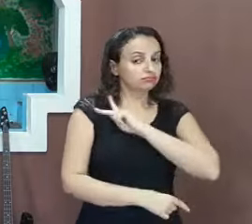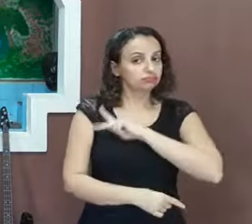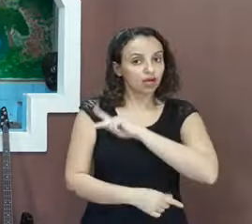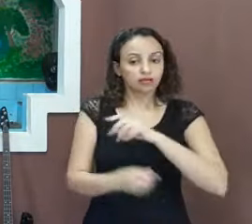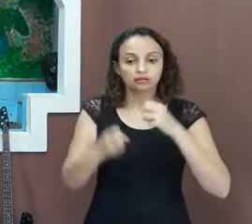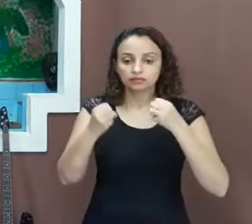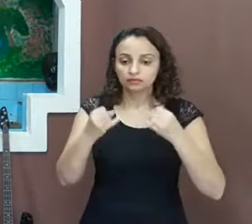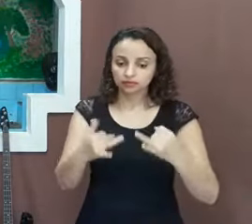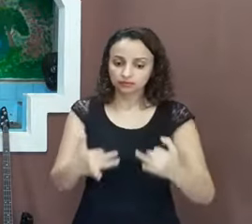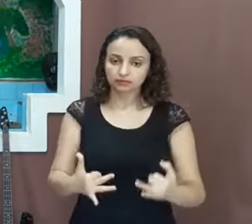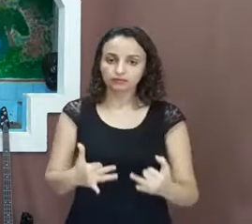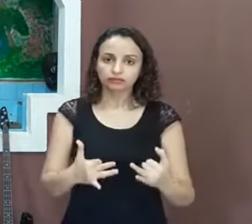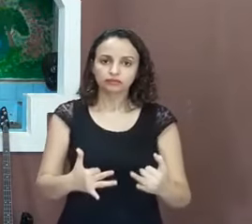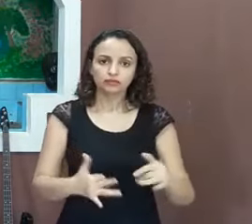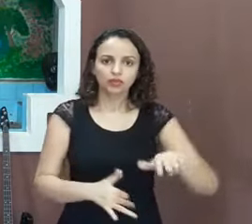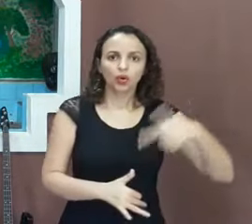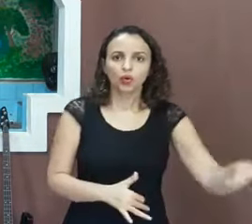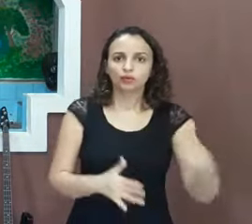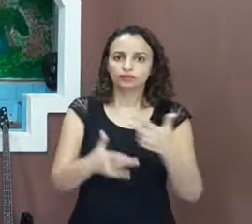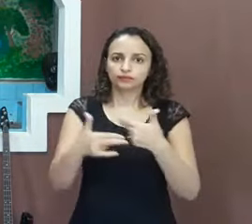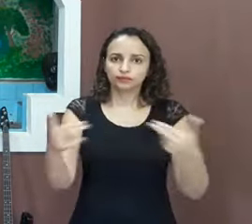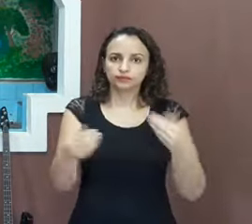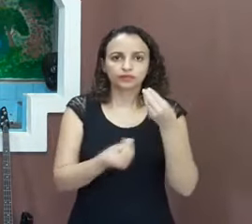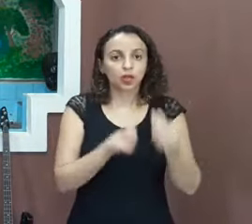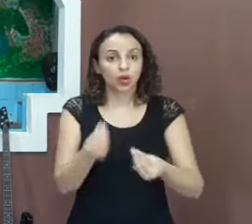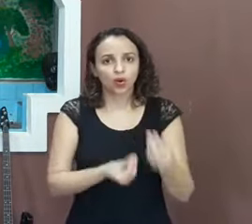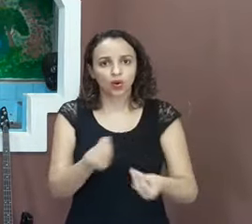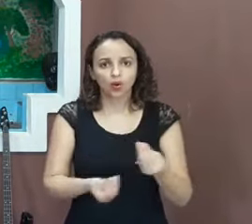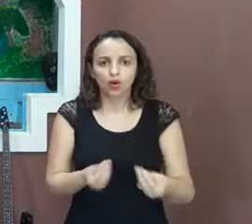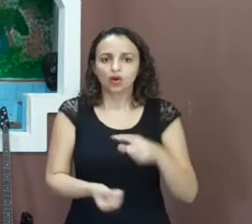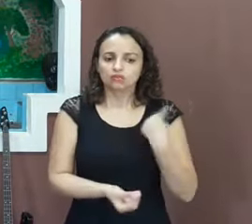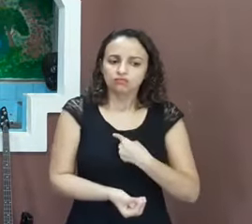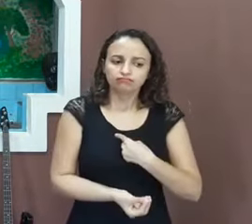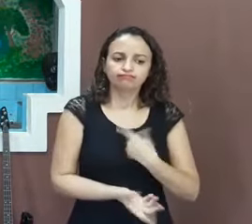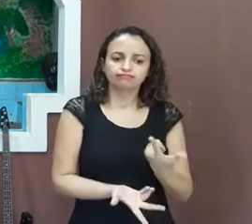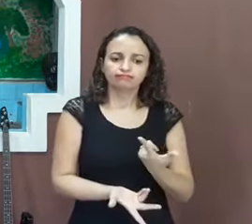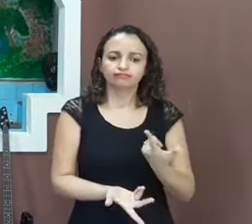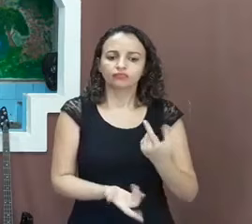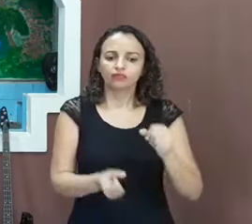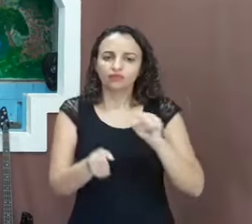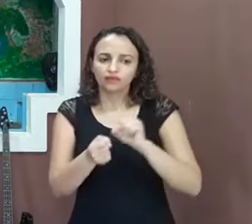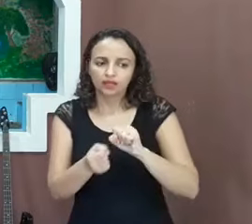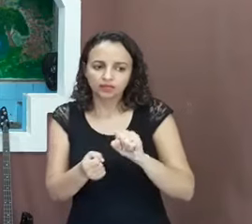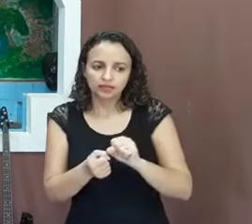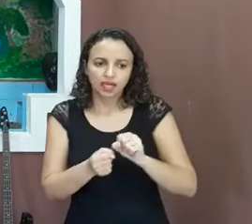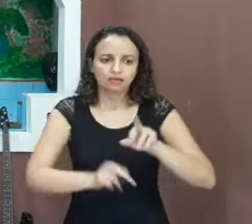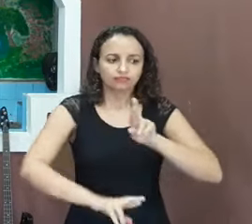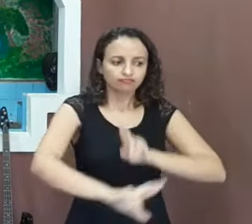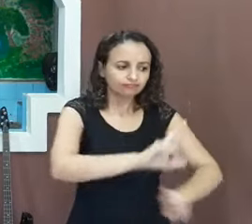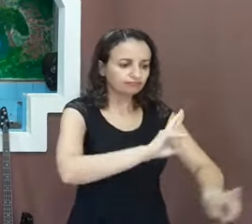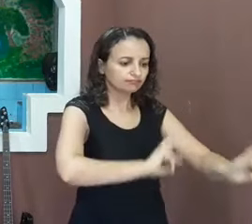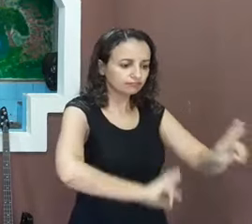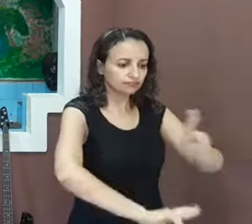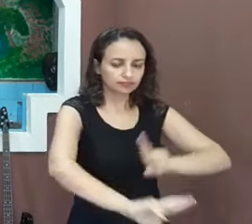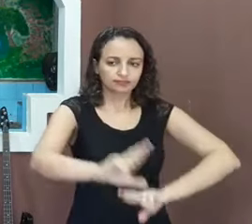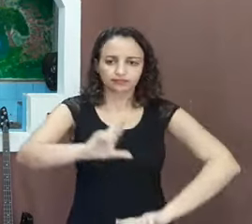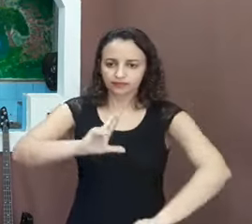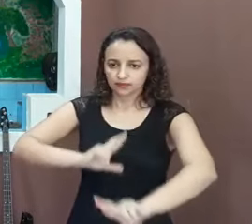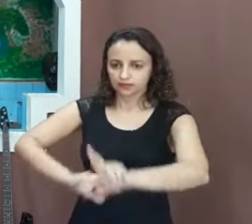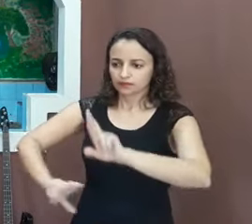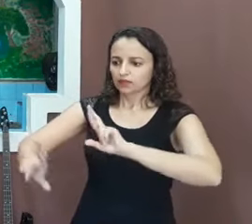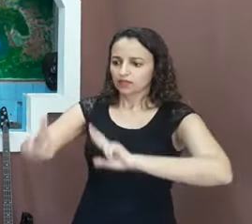É isso que Paulo fala. Outra coisa, como devemos nos comportar nos nossos relacionamentos uns